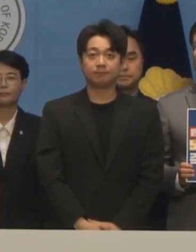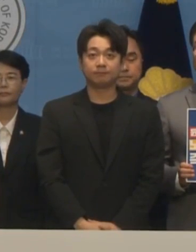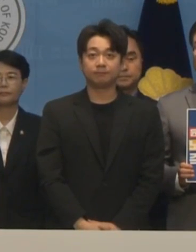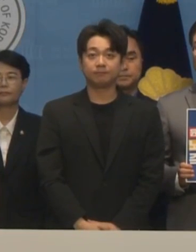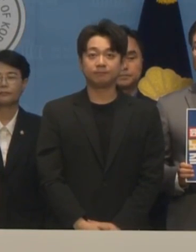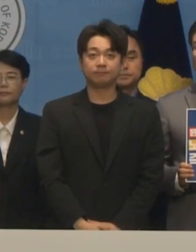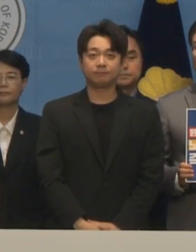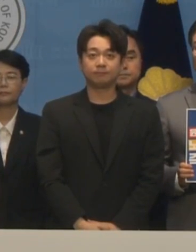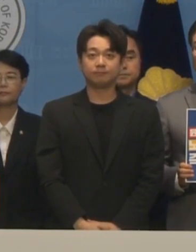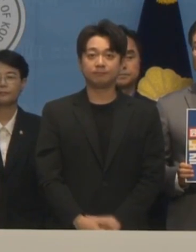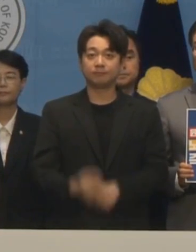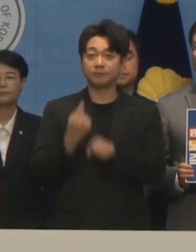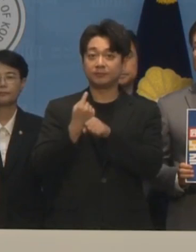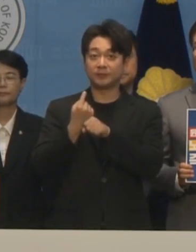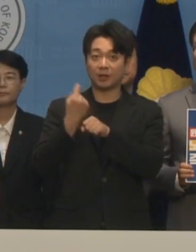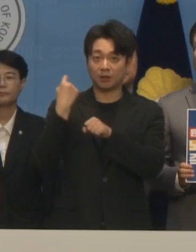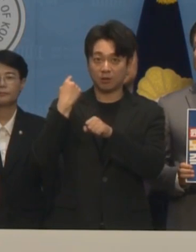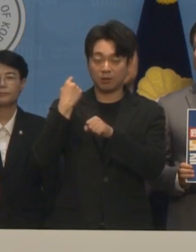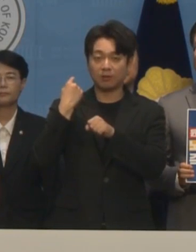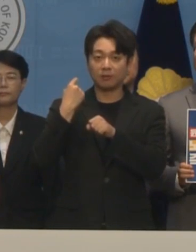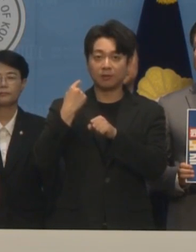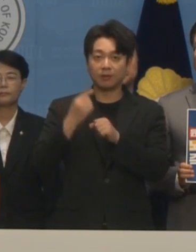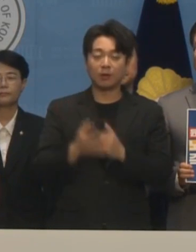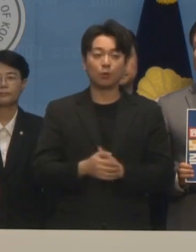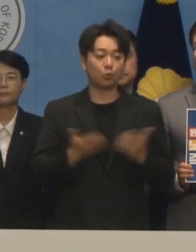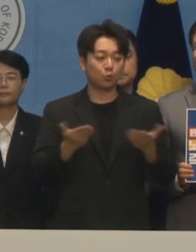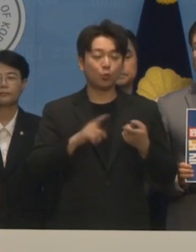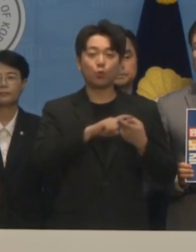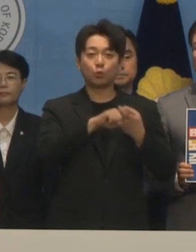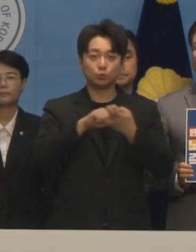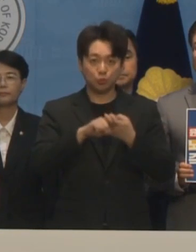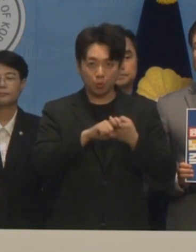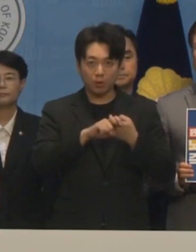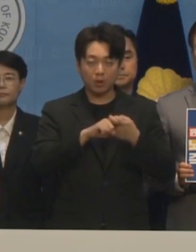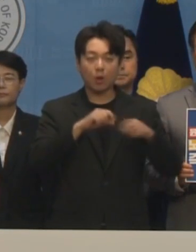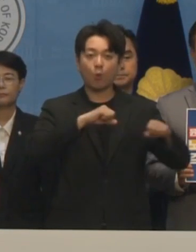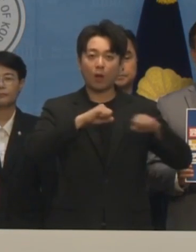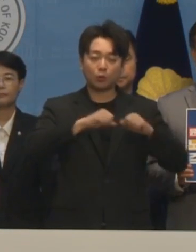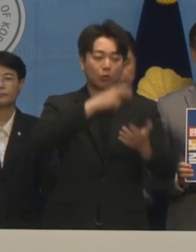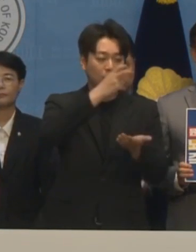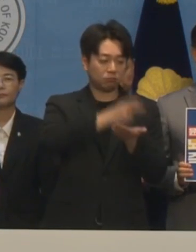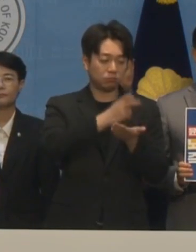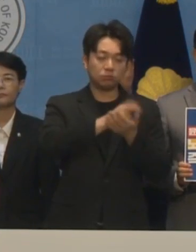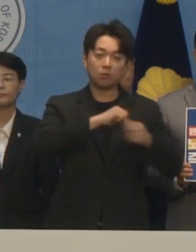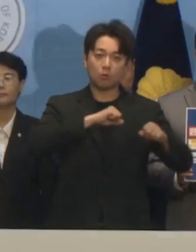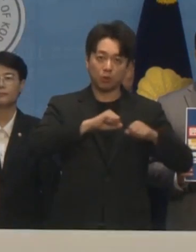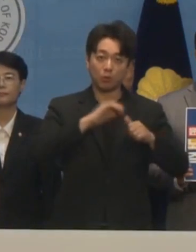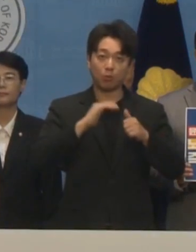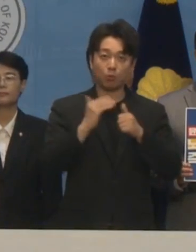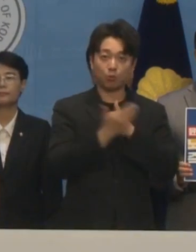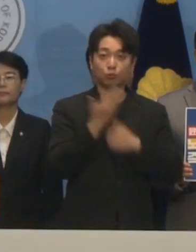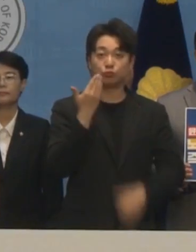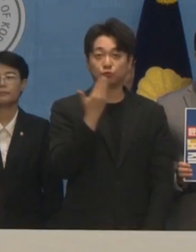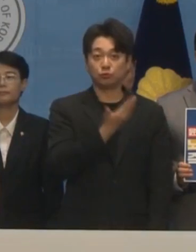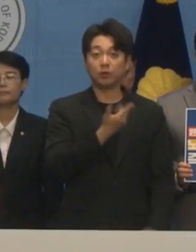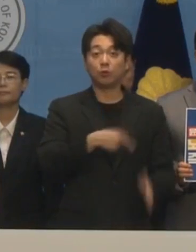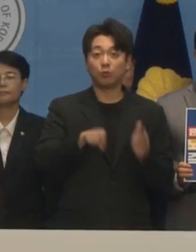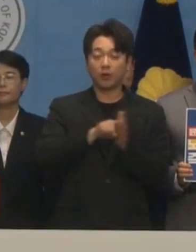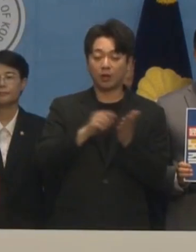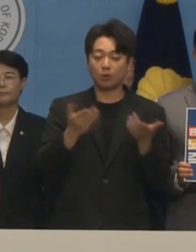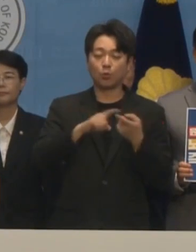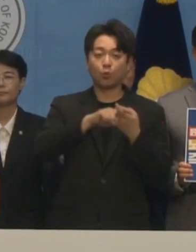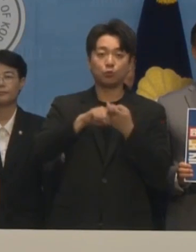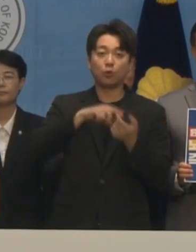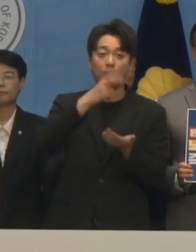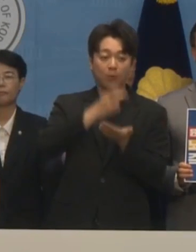지난해 11월 국회는 노동조건 개선을 위한 정당한 노조활동과 단체행동을 보장하기 위한 노조법